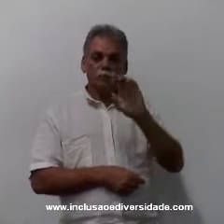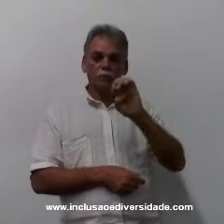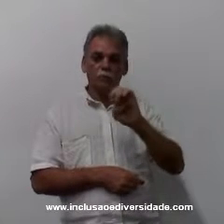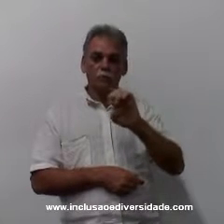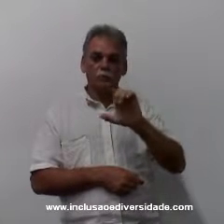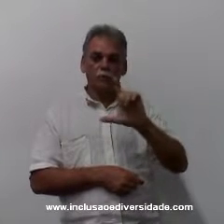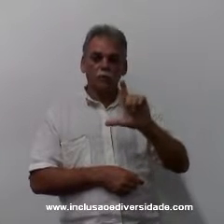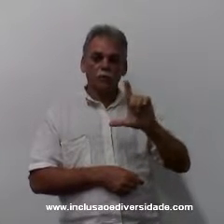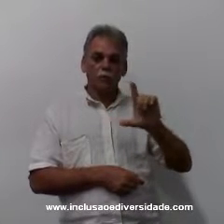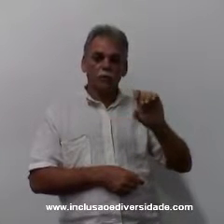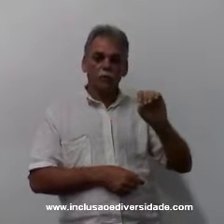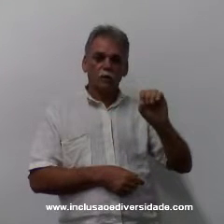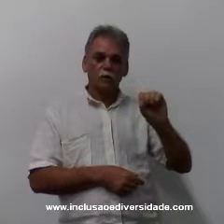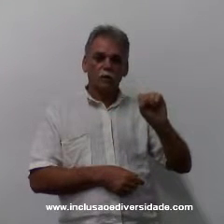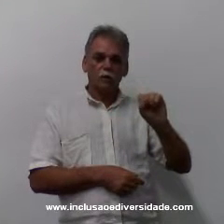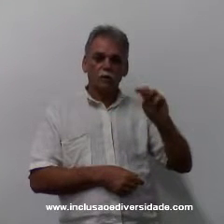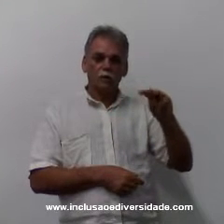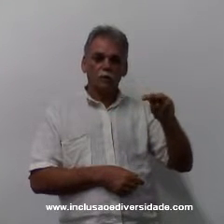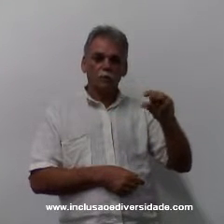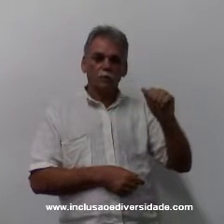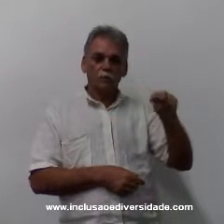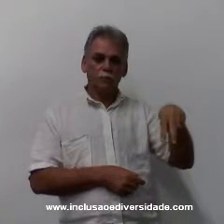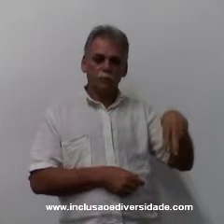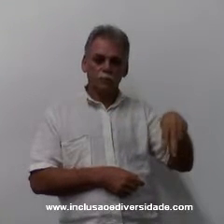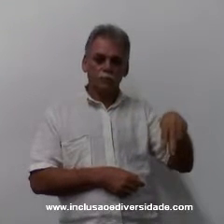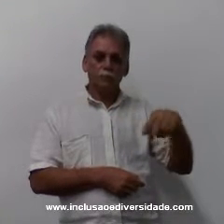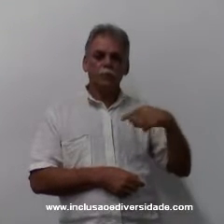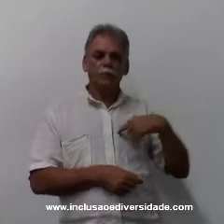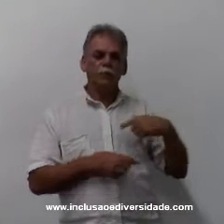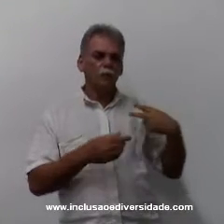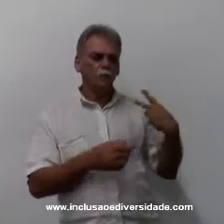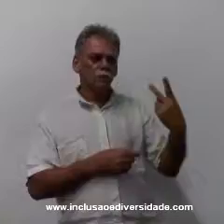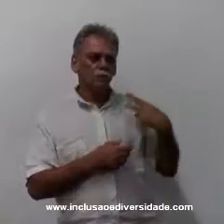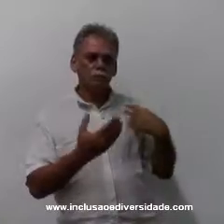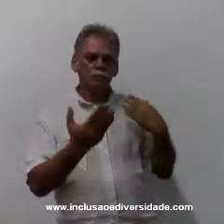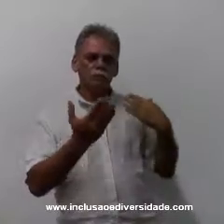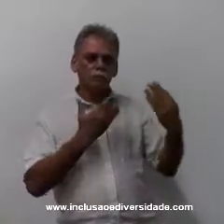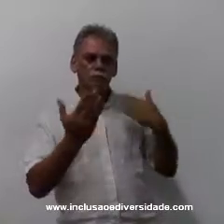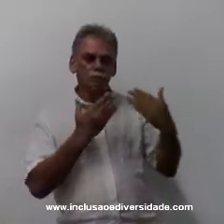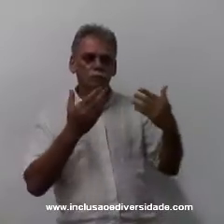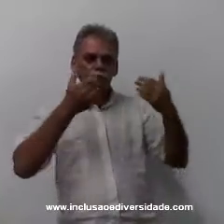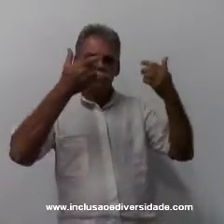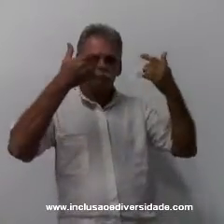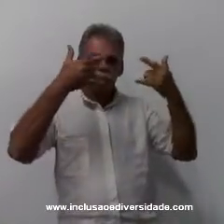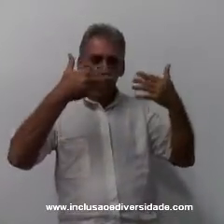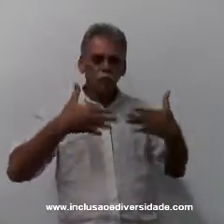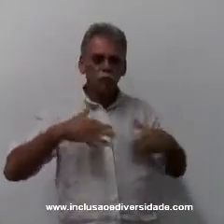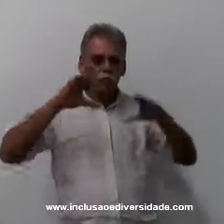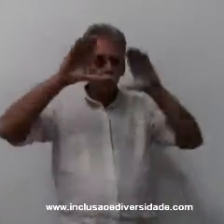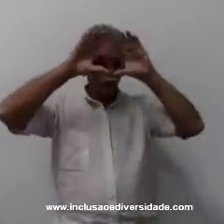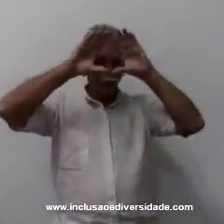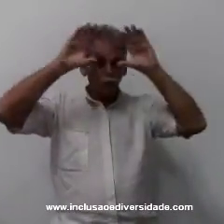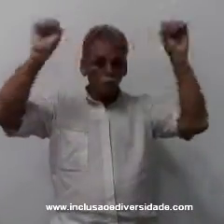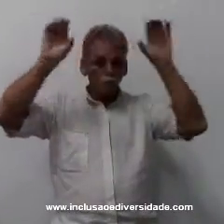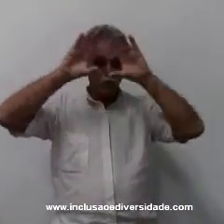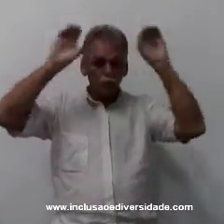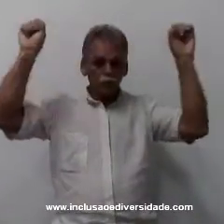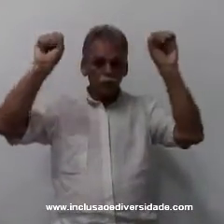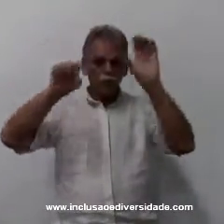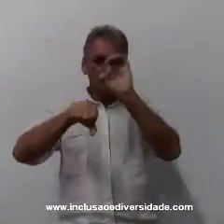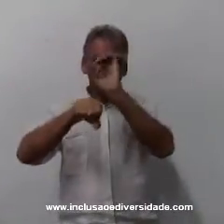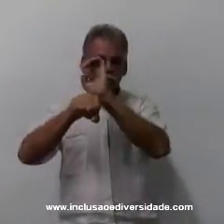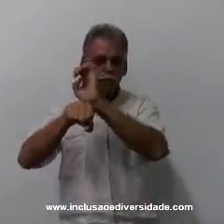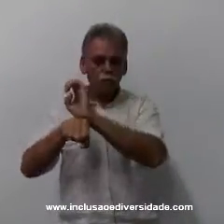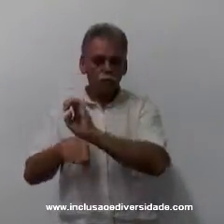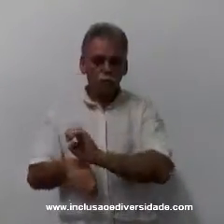Elosban, do qual a gente falou sobre os conselhos de direitos das pessoas com